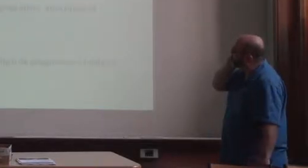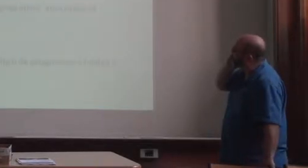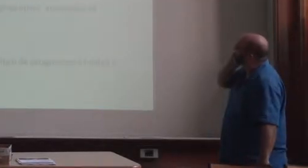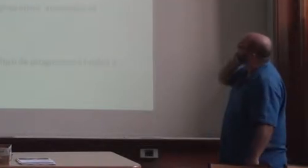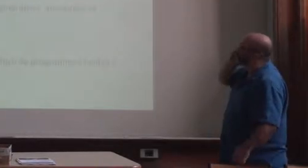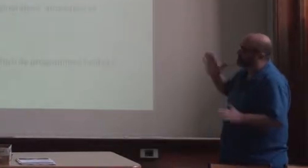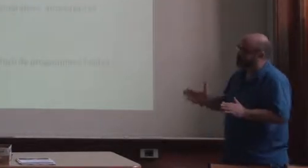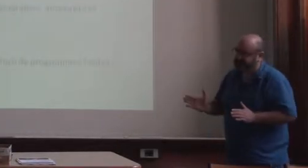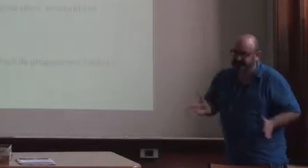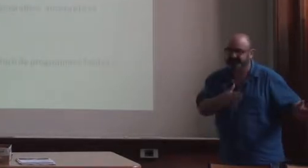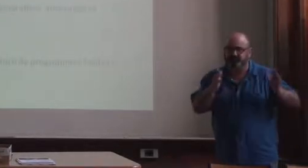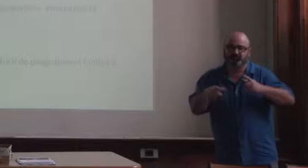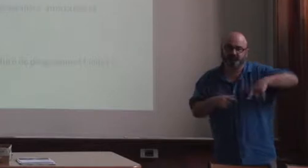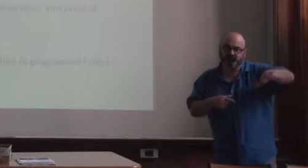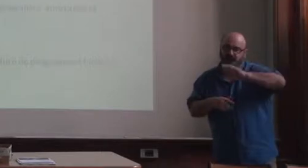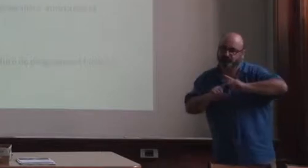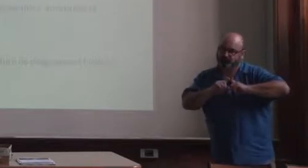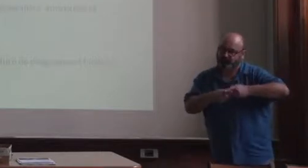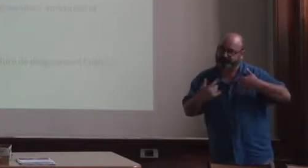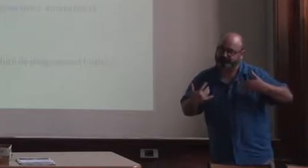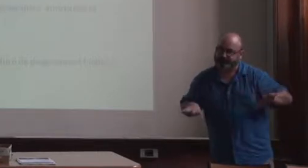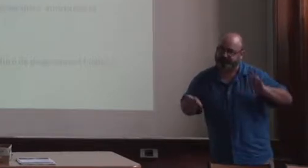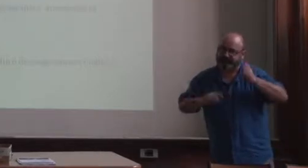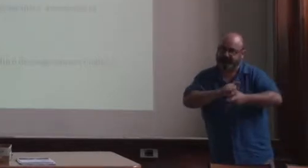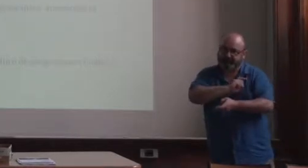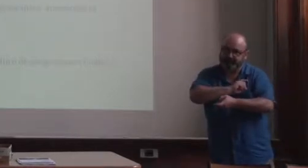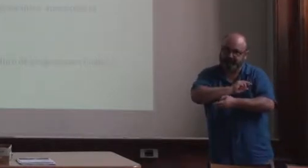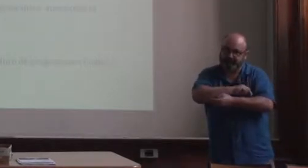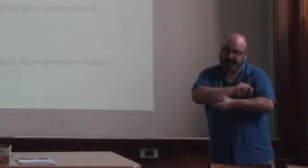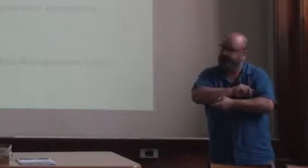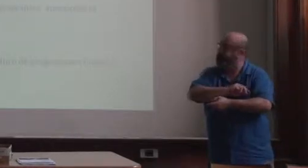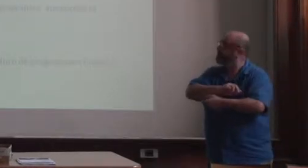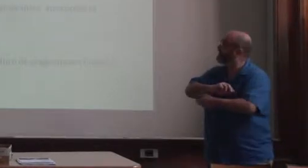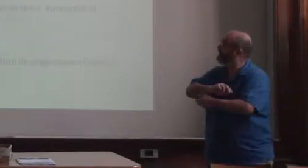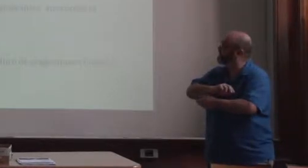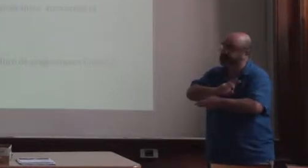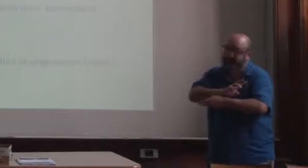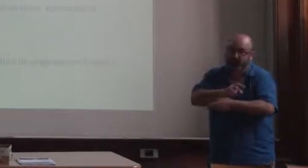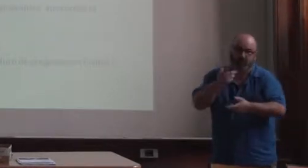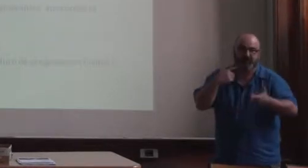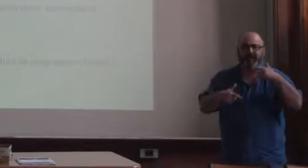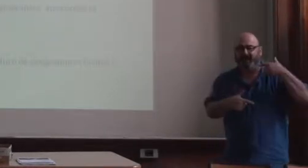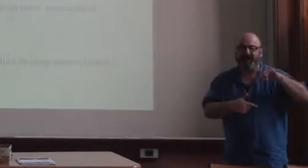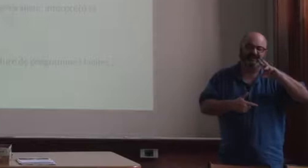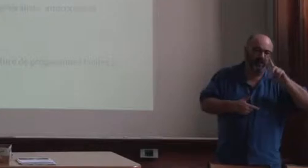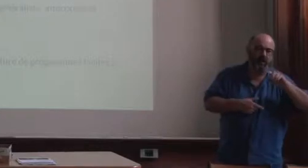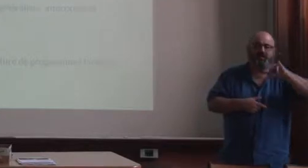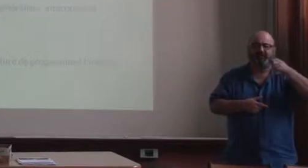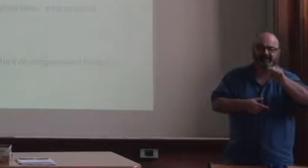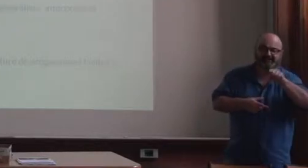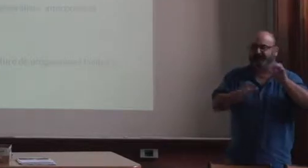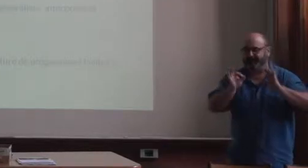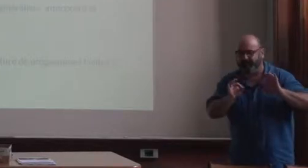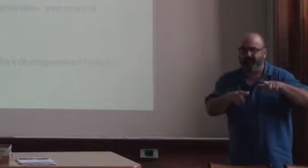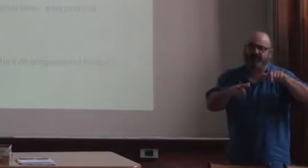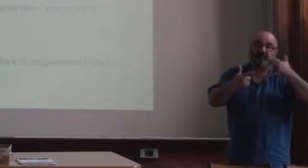Après, je pense qu'il n'y a personne à convaincre dans la salle que se dire oui, donc on va développer avec un IDE en Java qui a à peu près aucune fonctionnalité à part